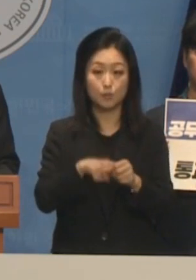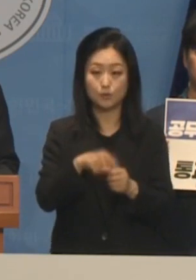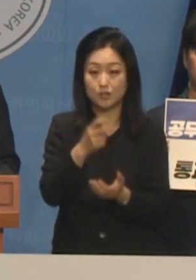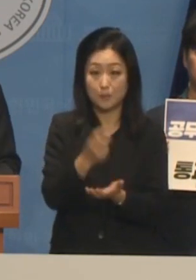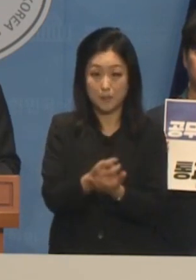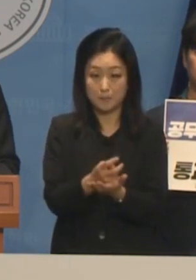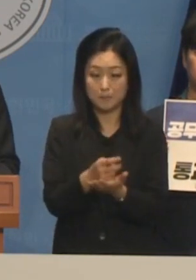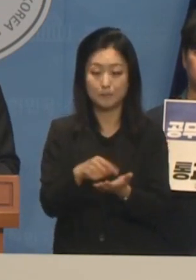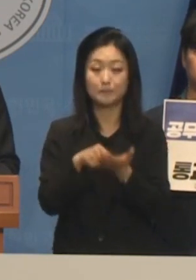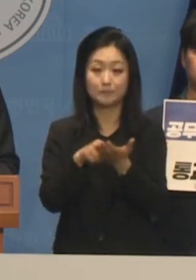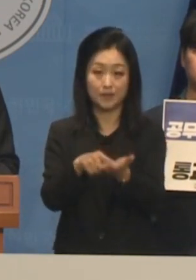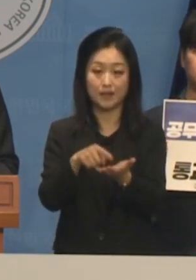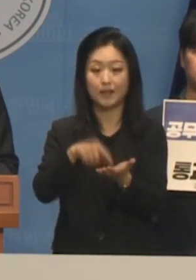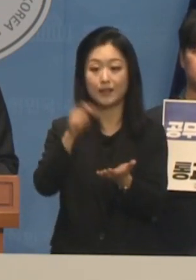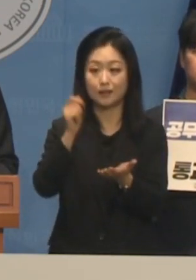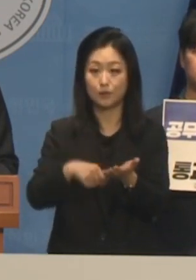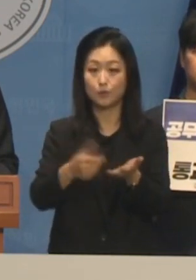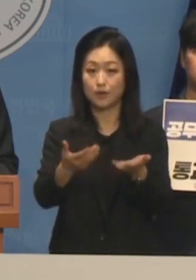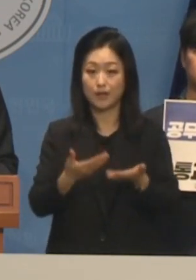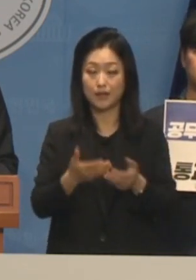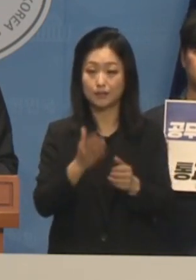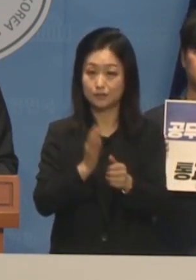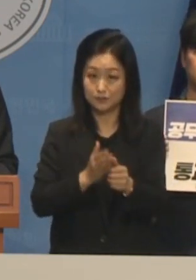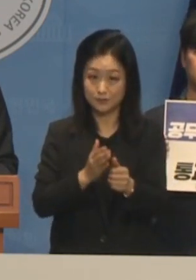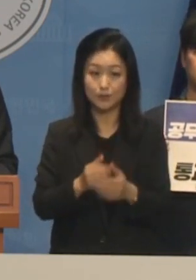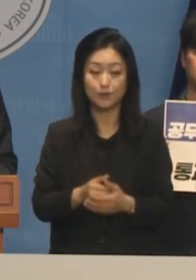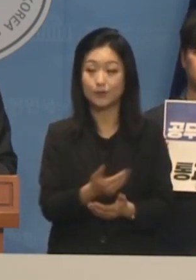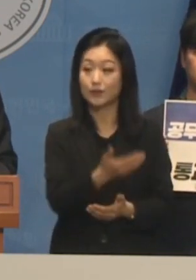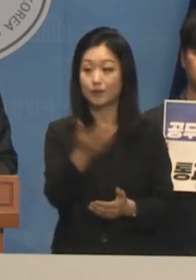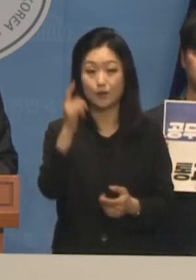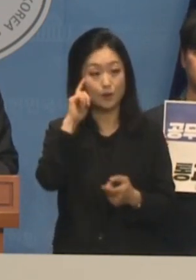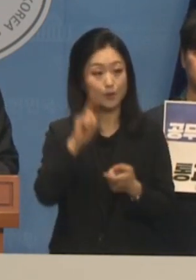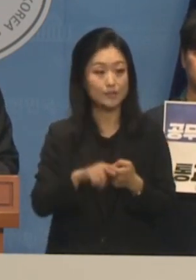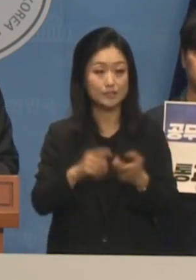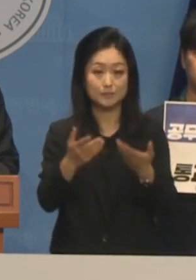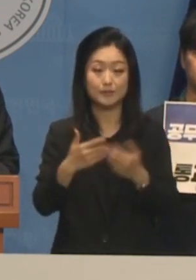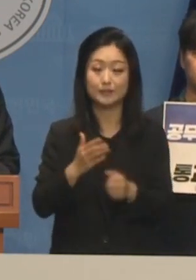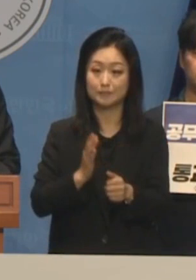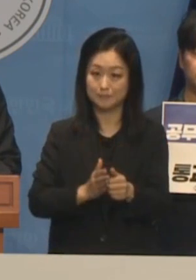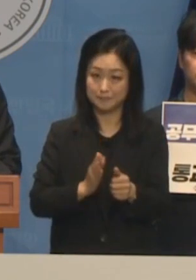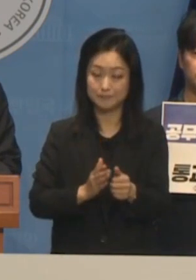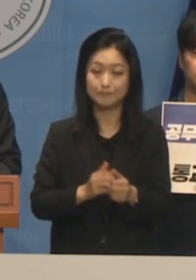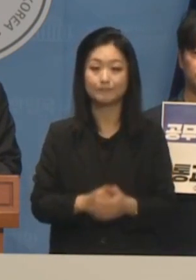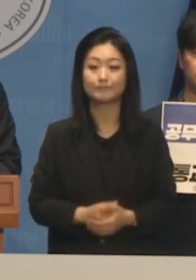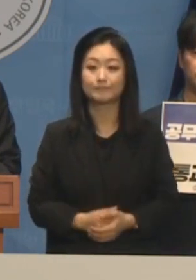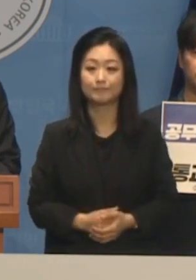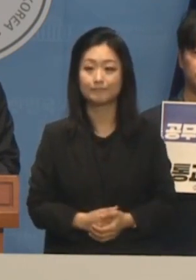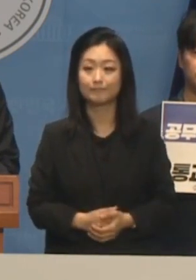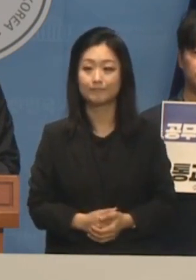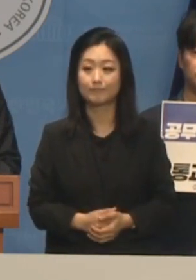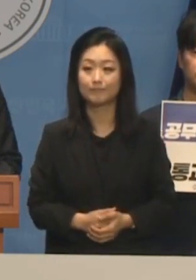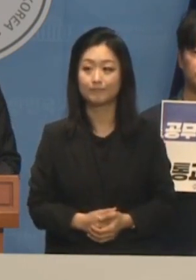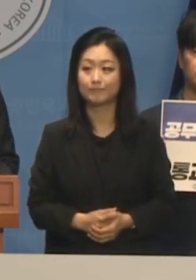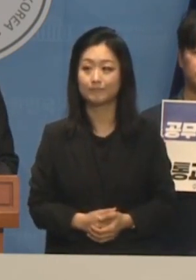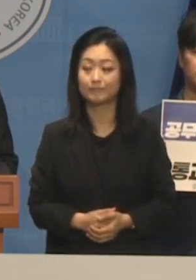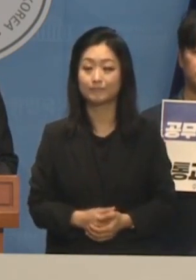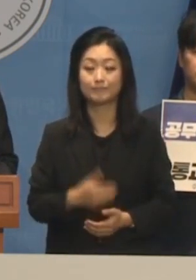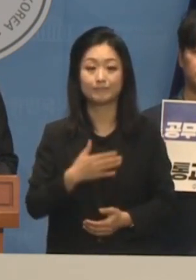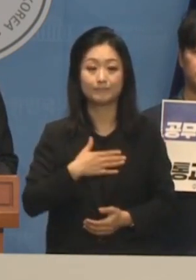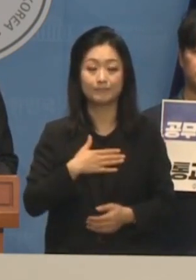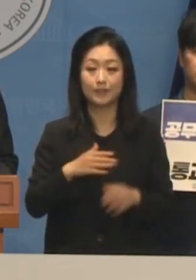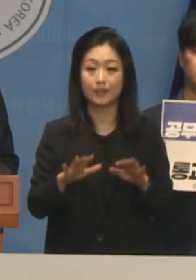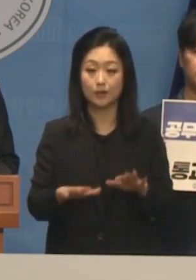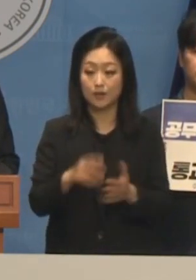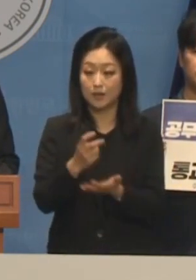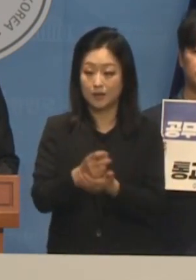통과에 많은 의원님들과 이 자리에 계신 기자님들께서 관심 가져주시면 감사하겠습니다. 저도 오늘